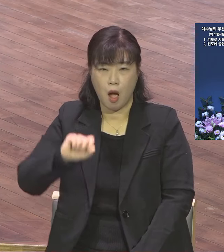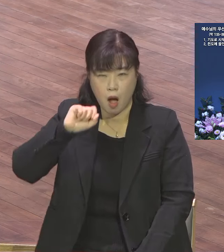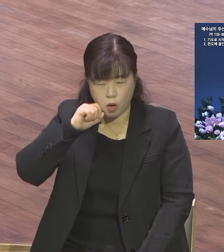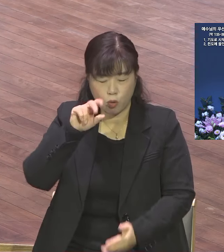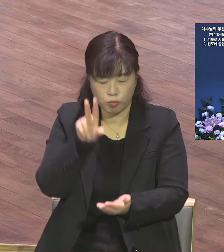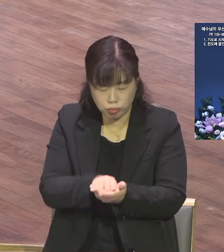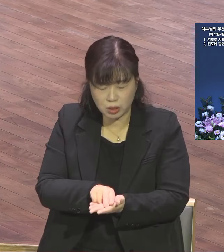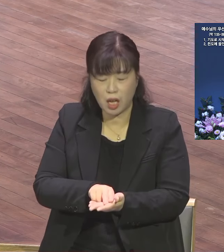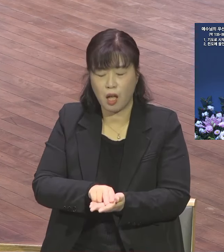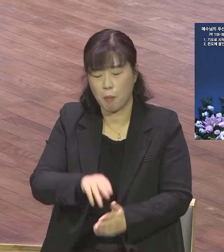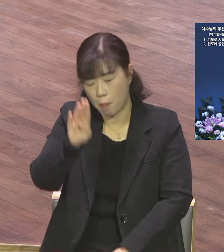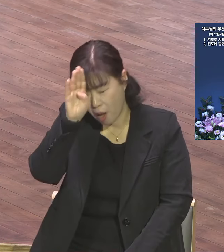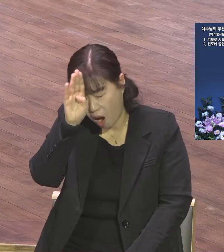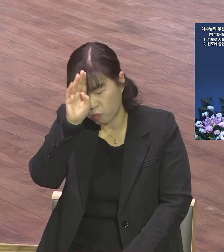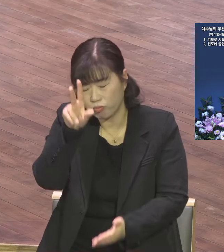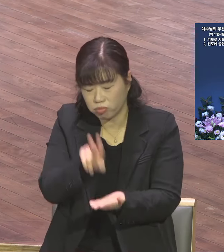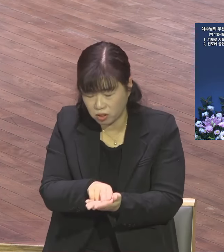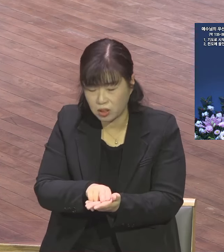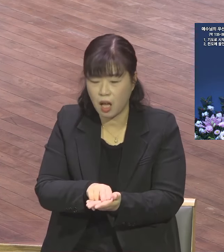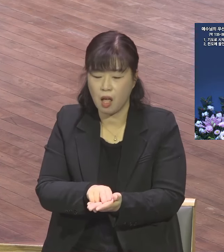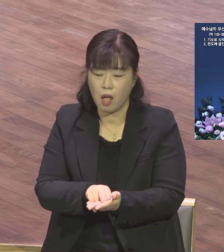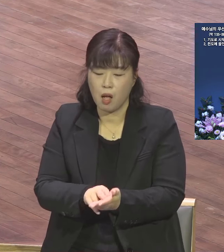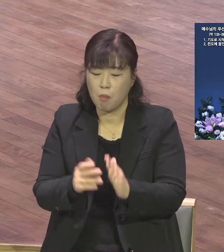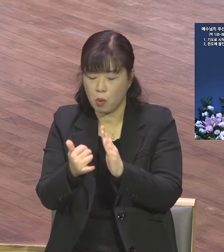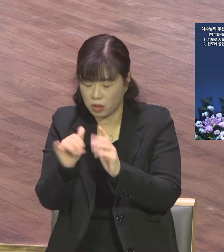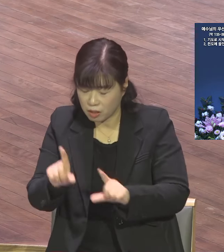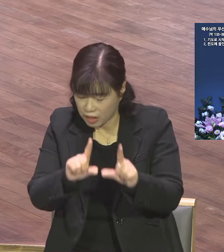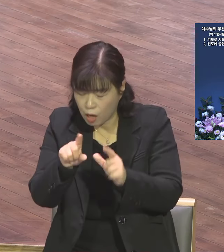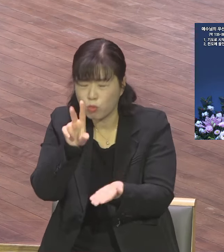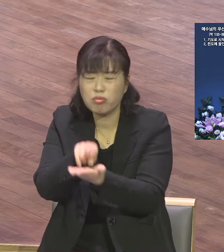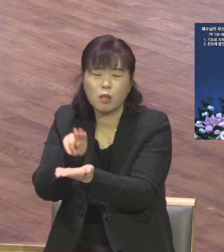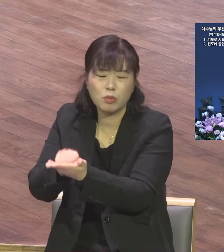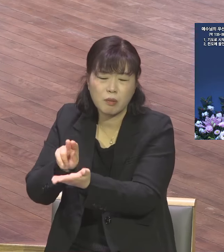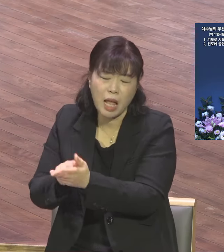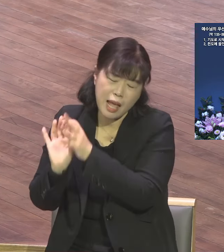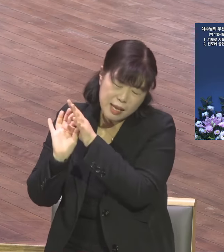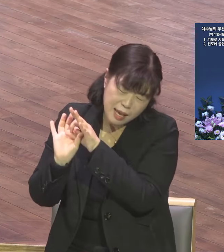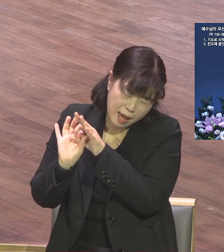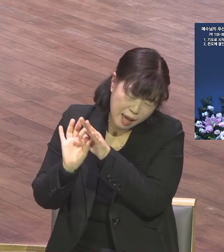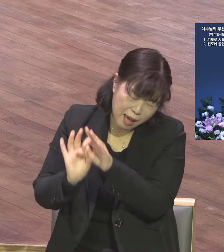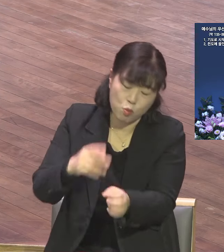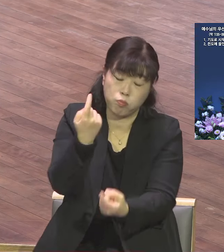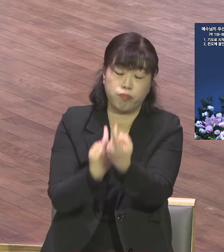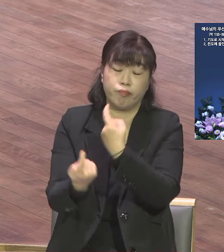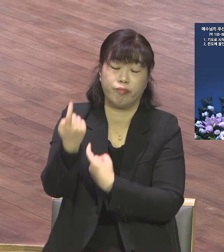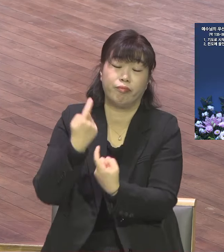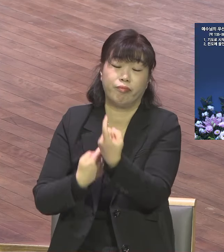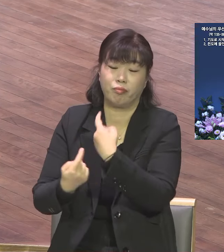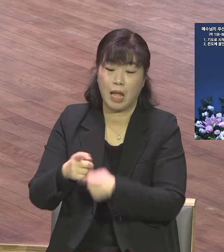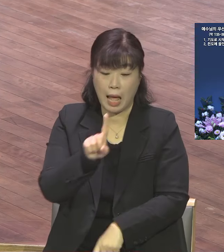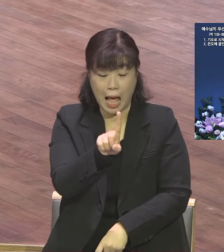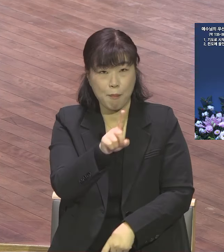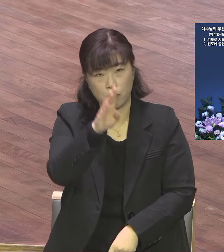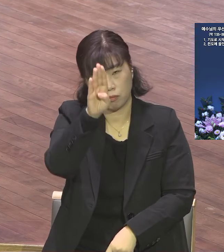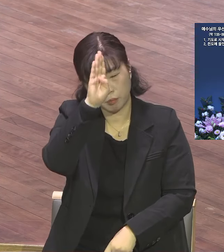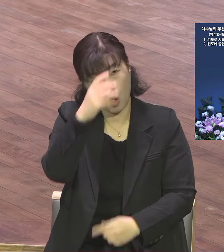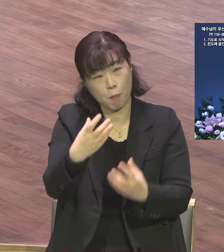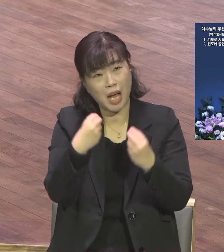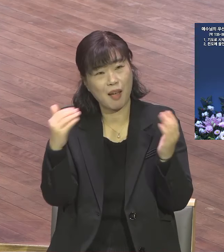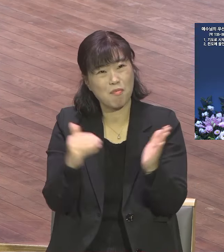오늘 본문에서처럼 많은 사람들이 창세기 3장의 근본 문제를 해결하는 것이 아니고 단순히 지금 단순히